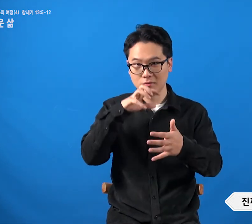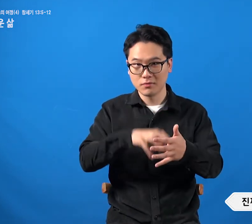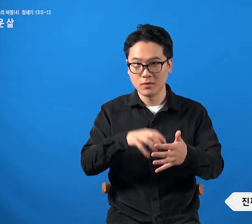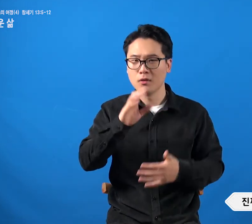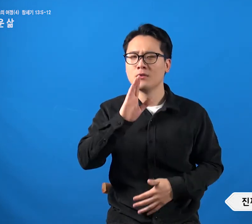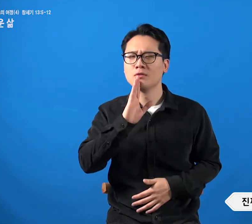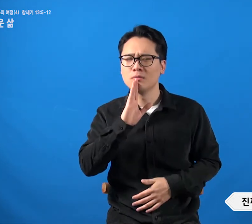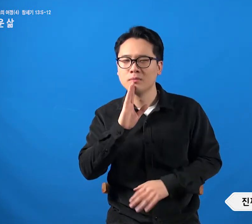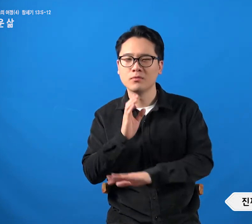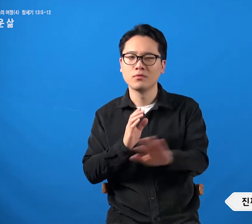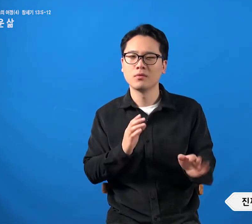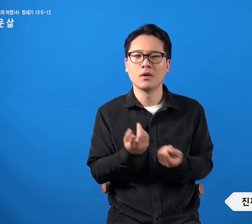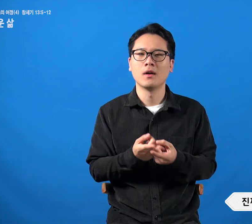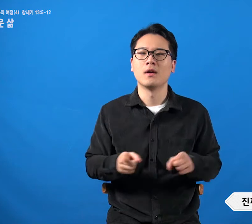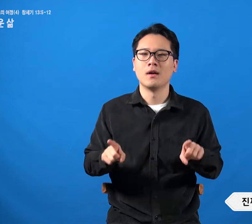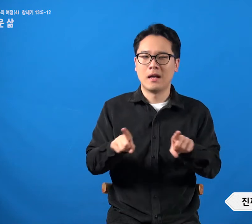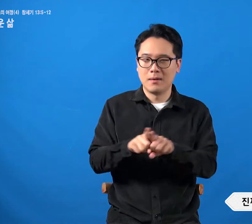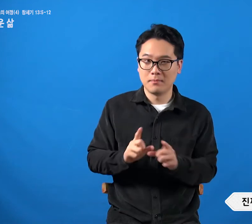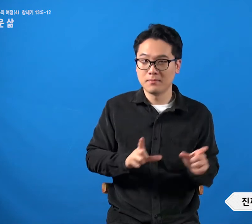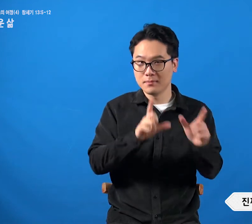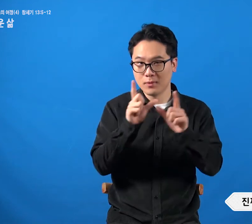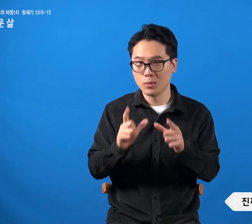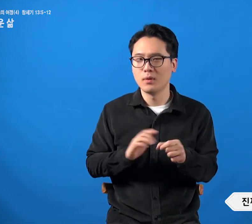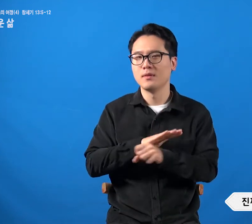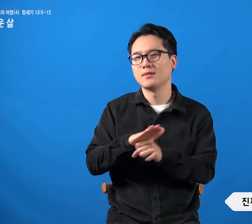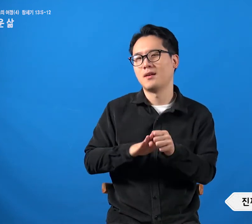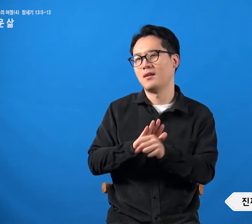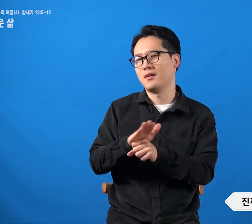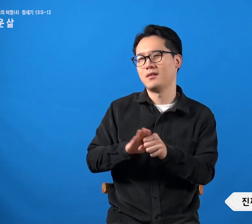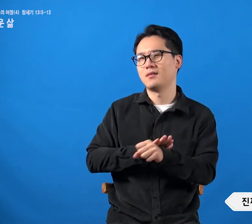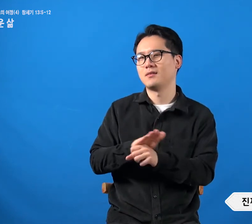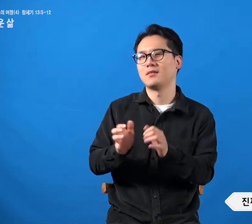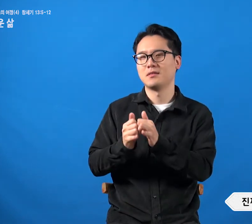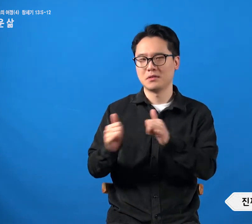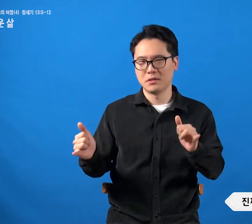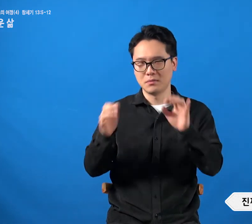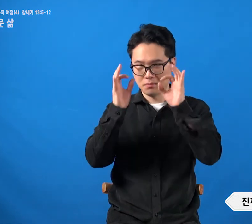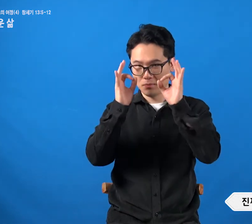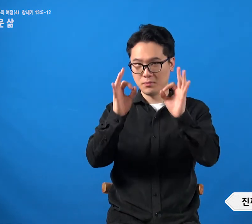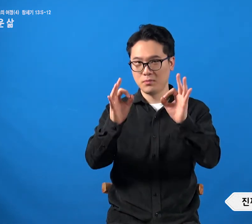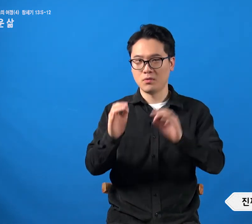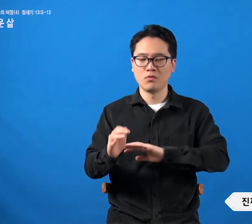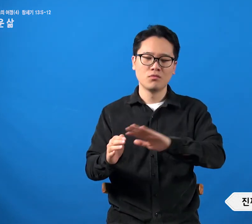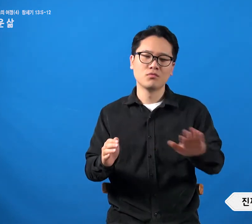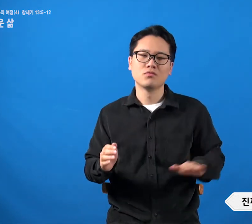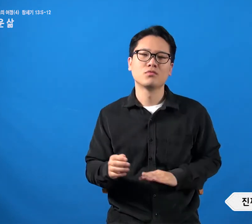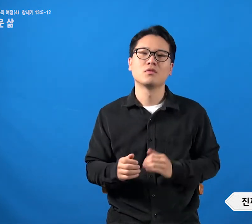가운데 정말 우리가 함께하고 사랑하는 자들인 것을 봅니다. 우리의